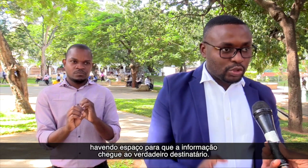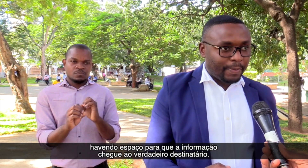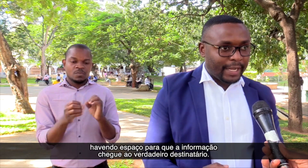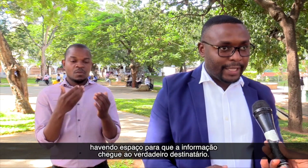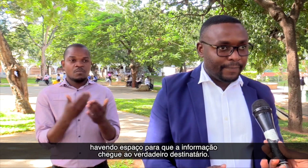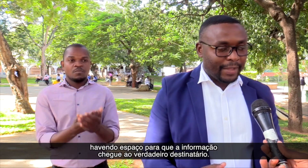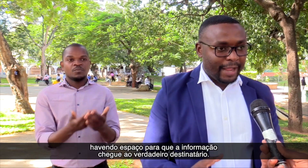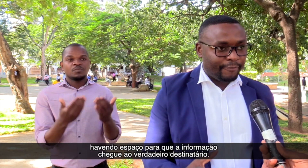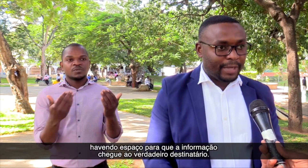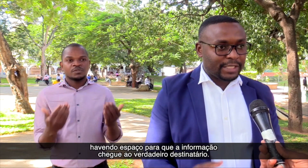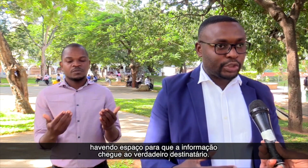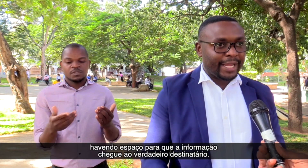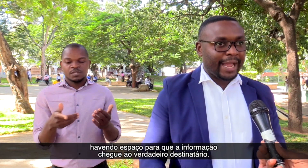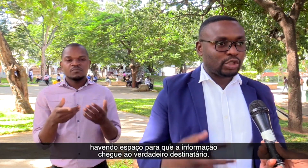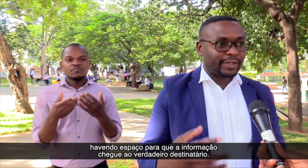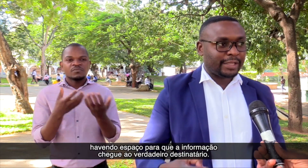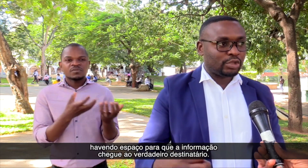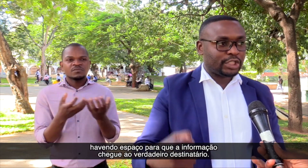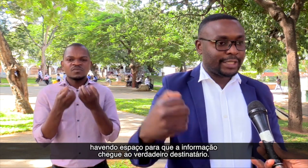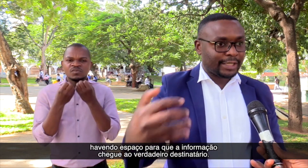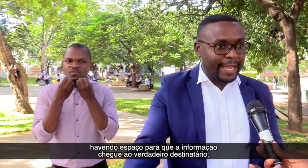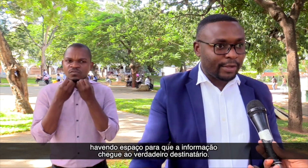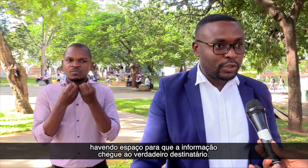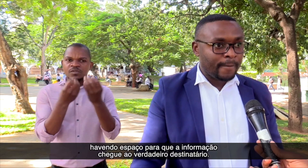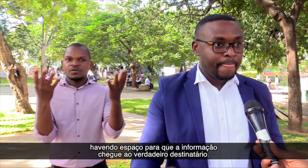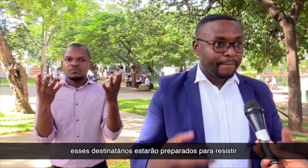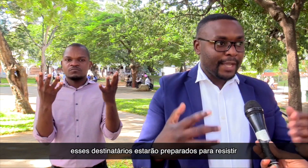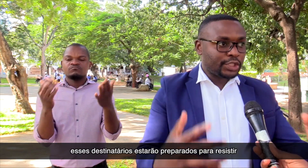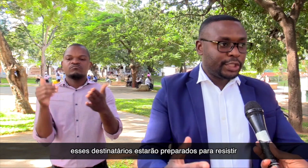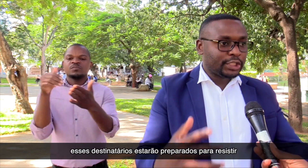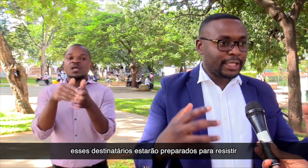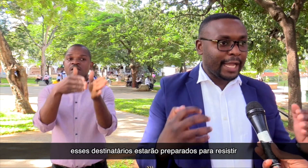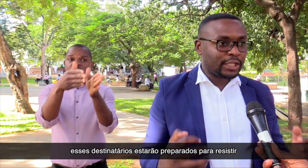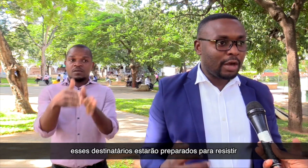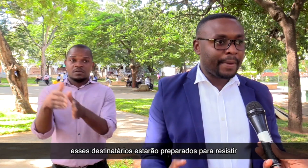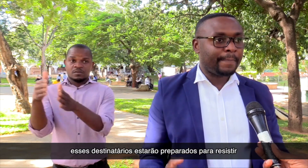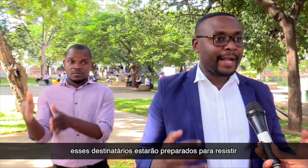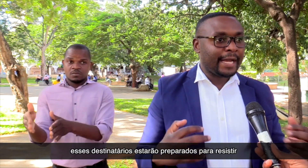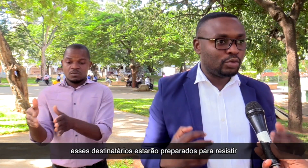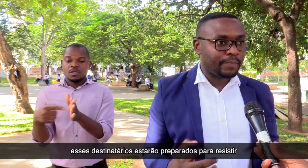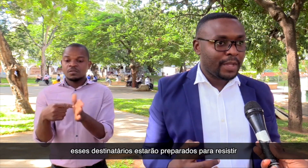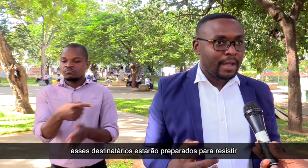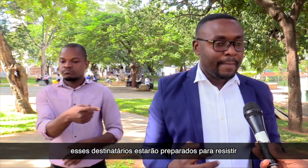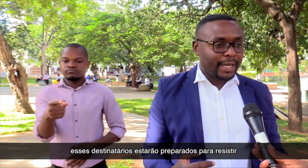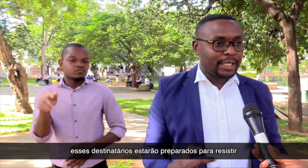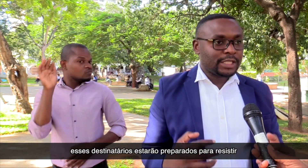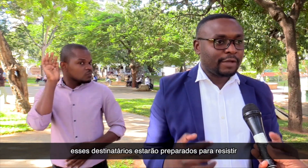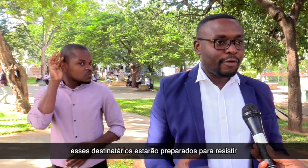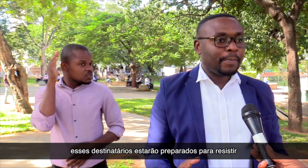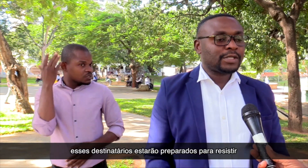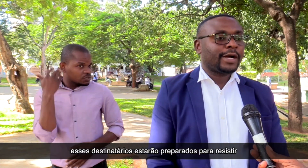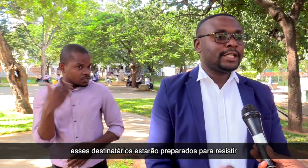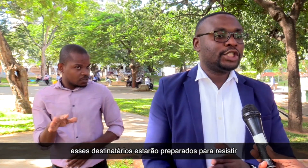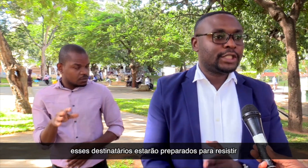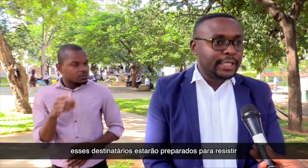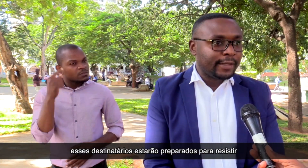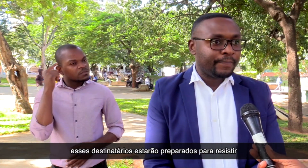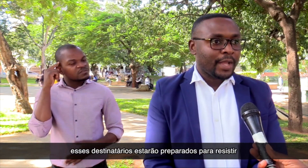Havendo espaço para que a informação chegue aos verdadeiros destinatários, esses destinatários estarão preparados para que, de certa forma,